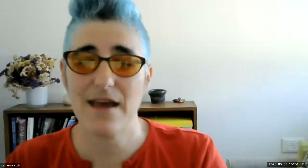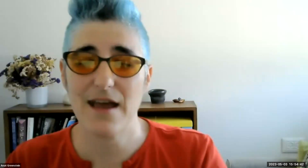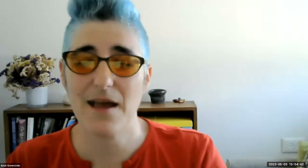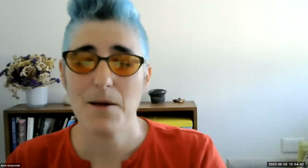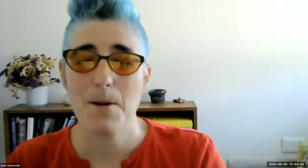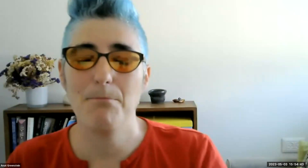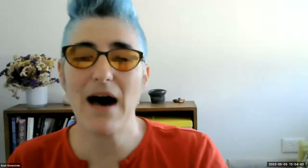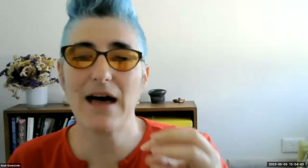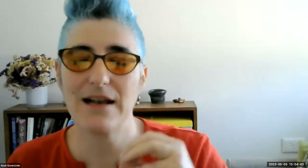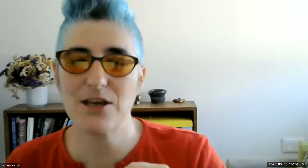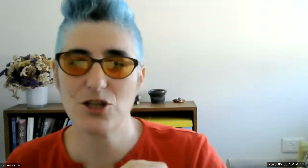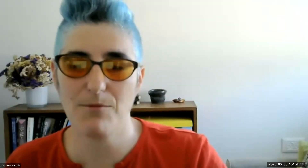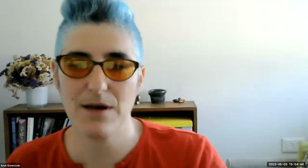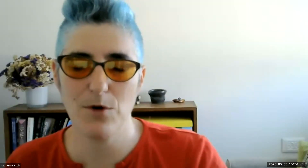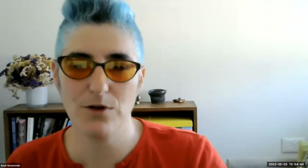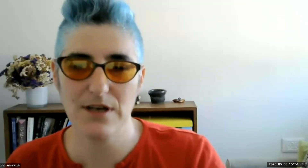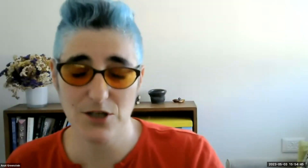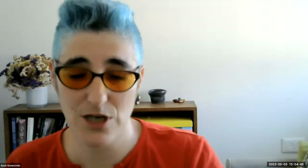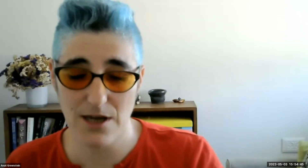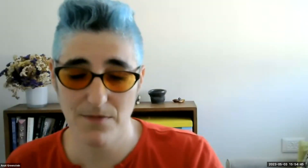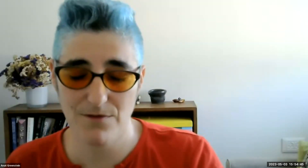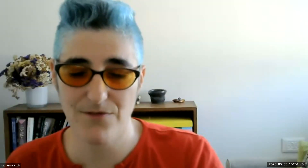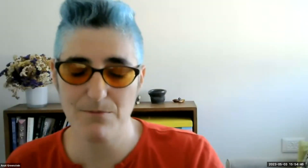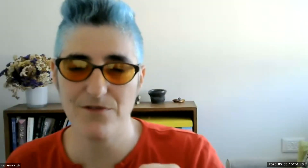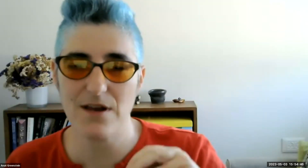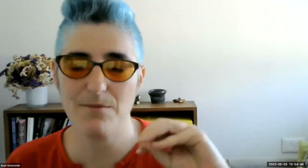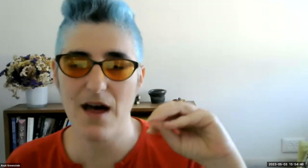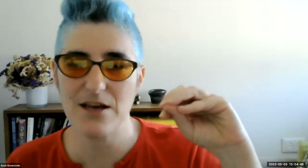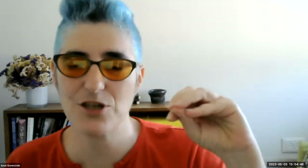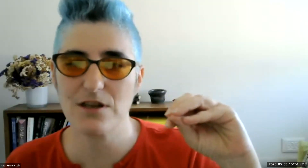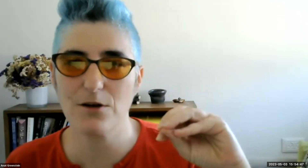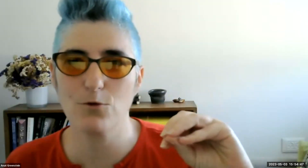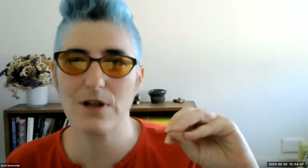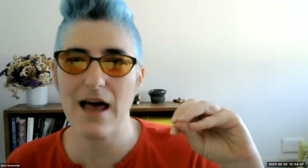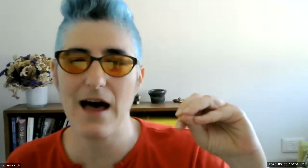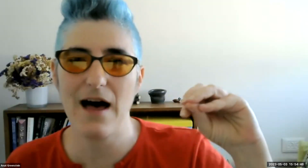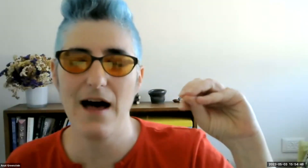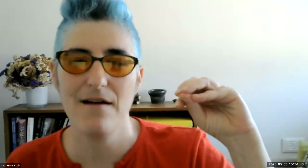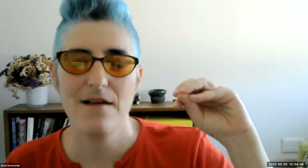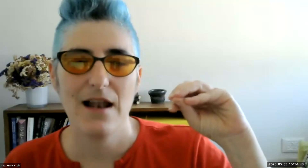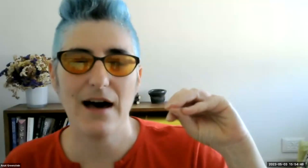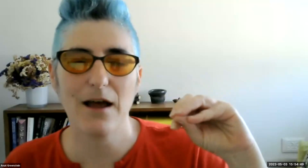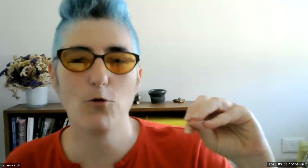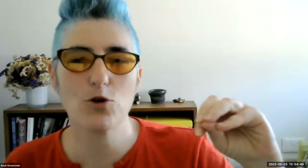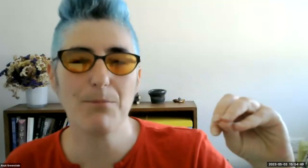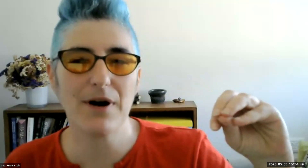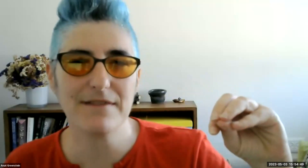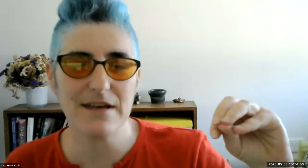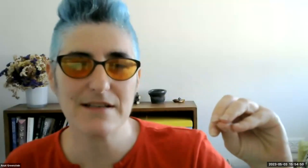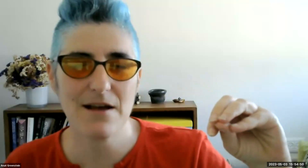מחליש הרבה מאוד אנשים ויש התנגדות לרכוש הפרטי הזה